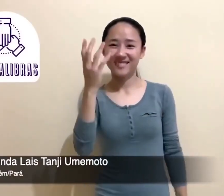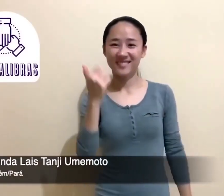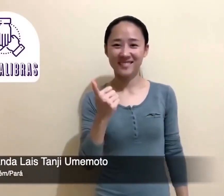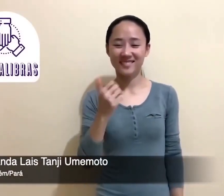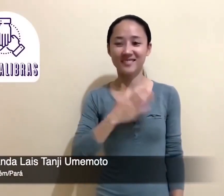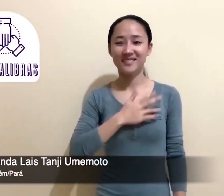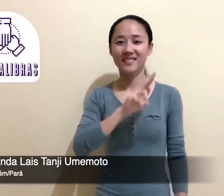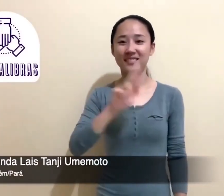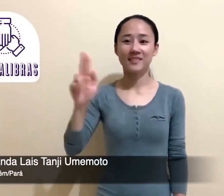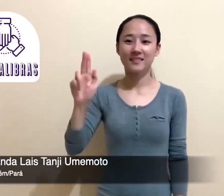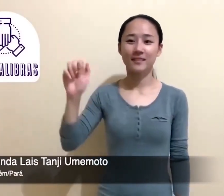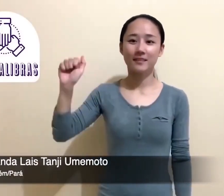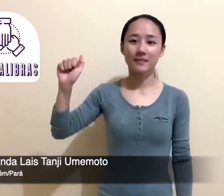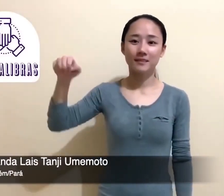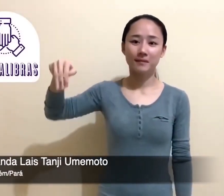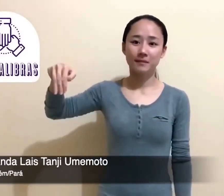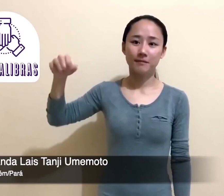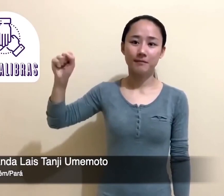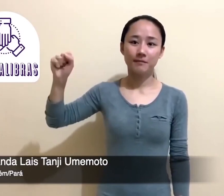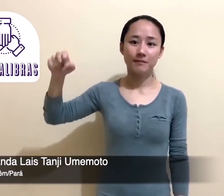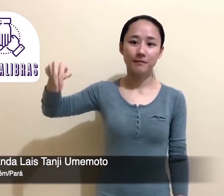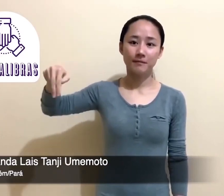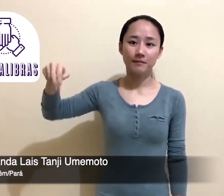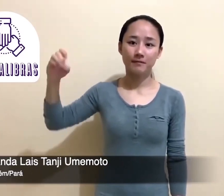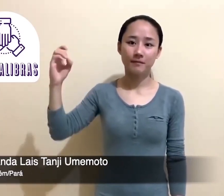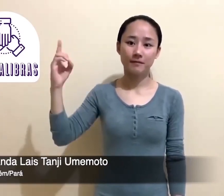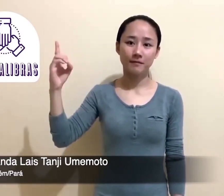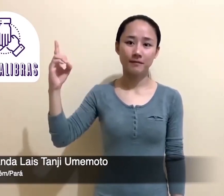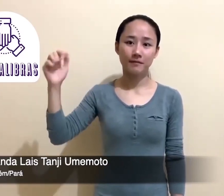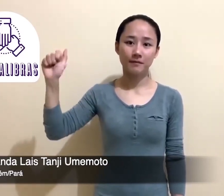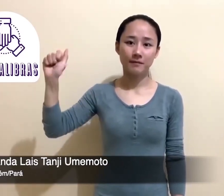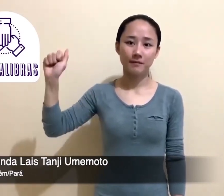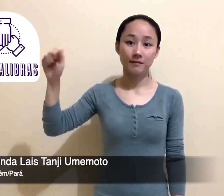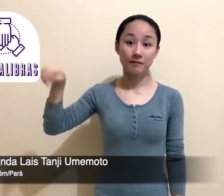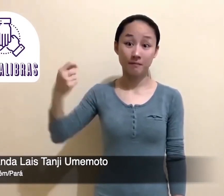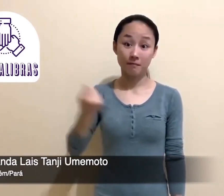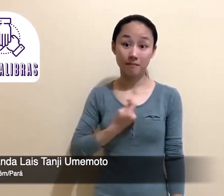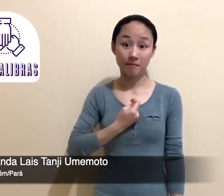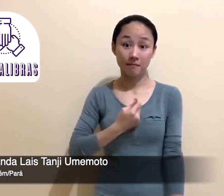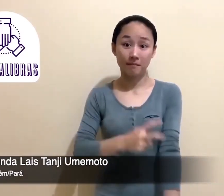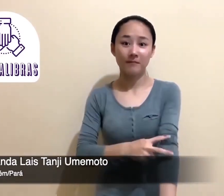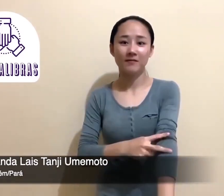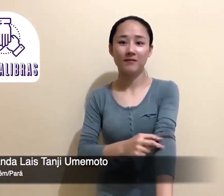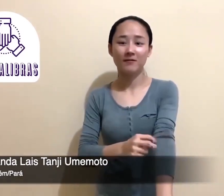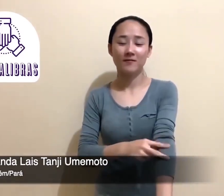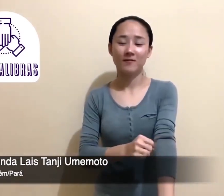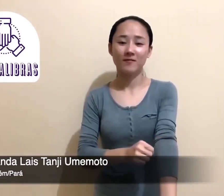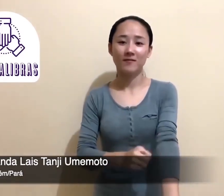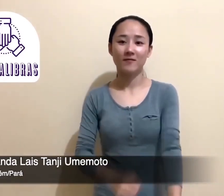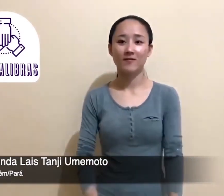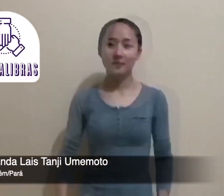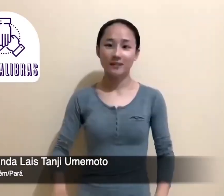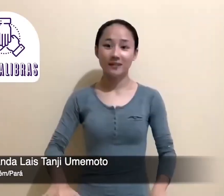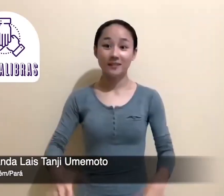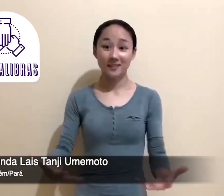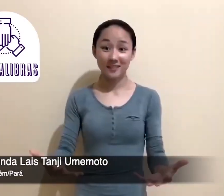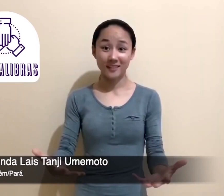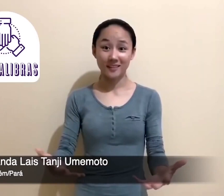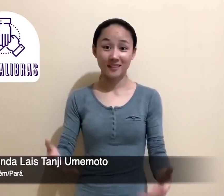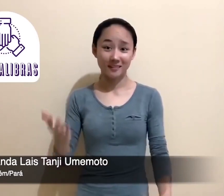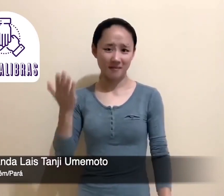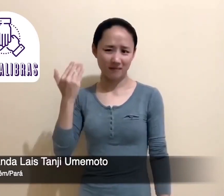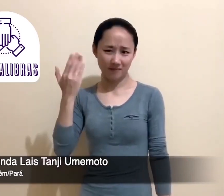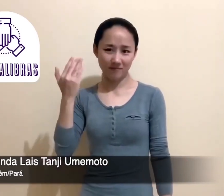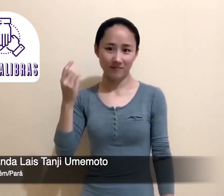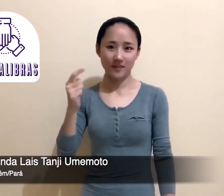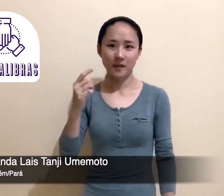Olá, tudo bem? Eu me chamo Amanda e este é o meu sinal em Libras. Há